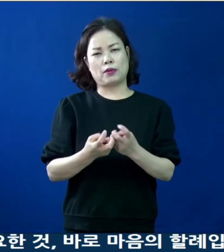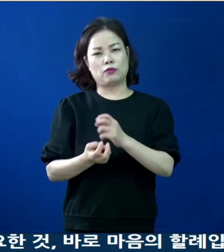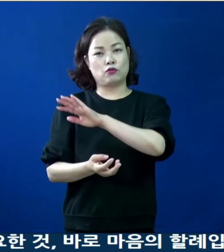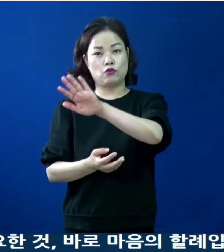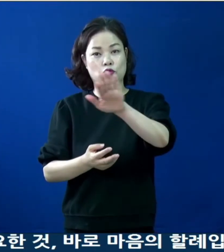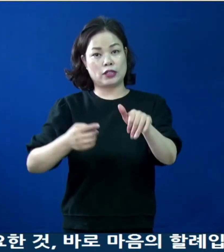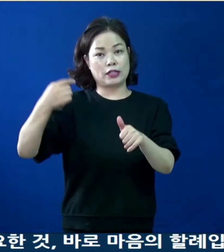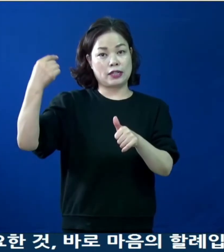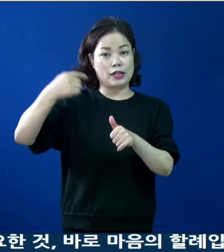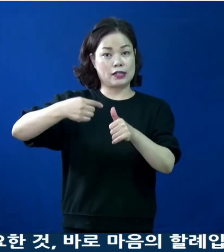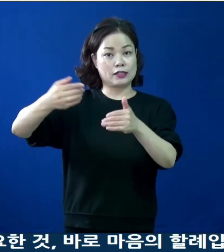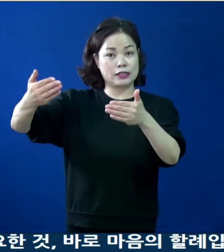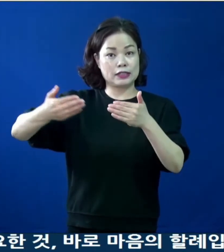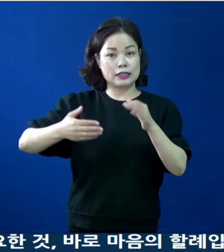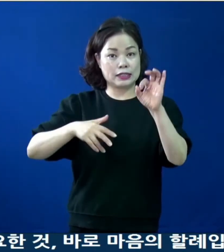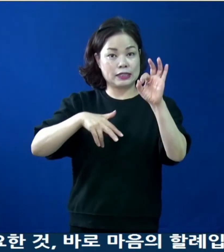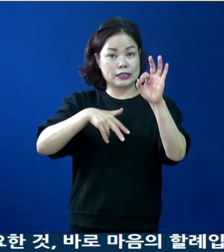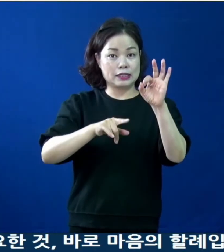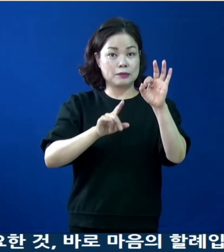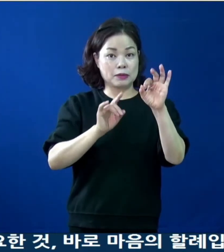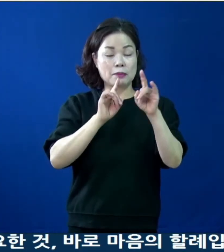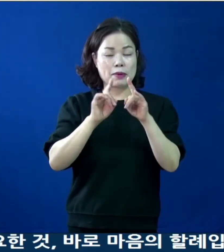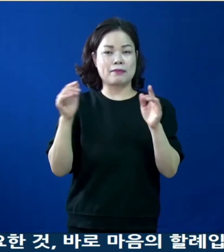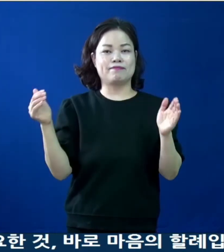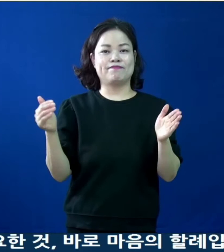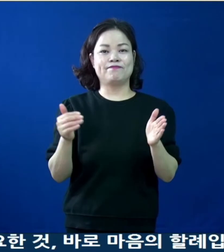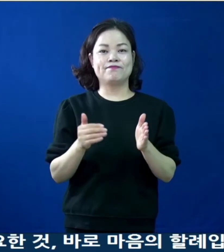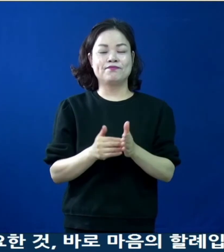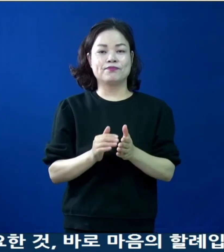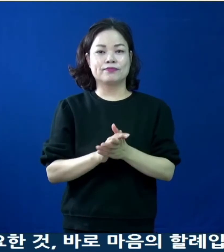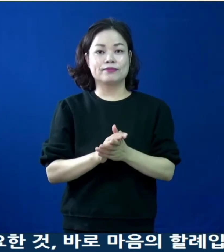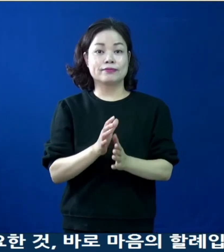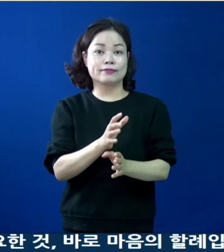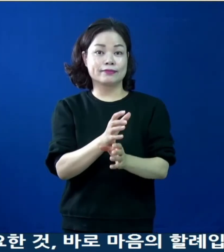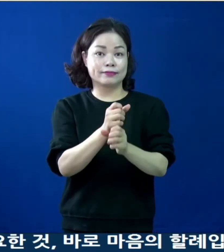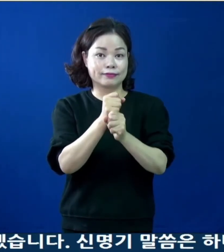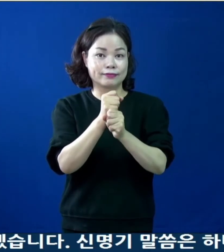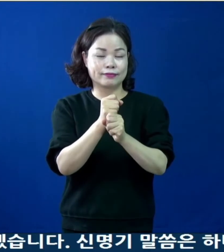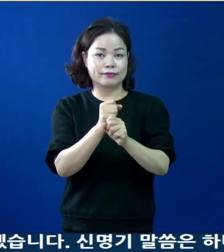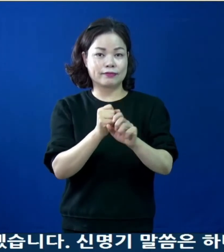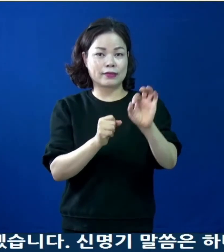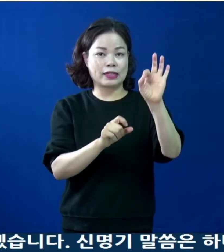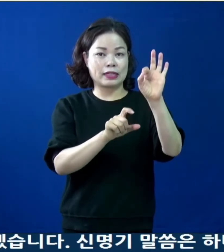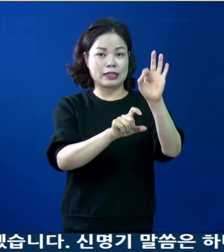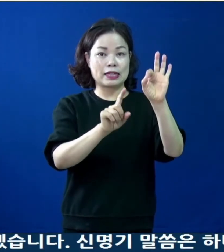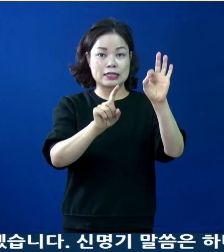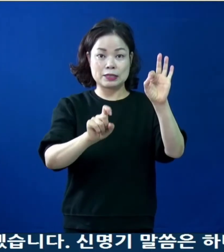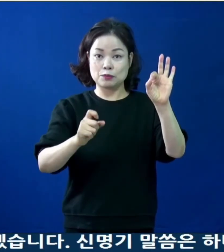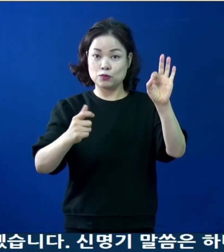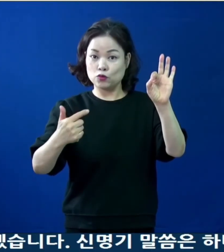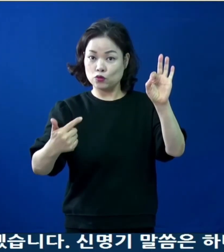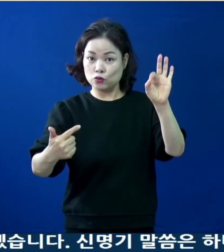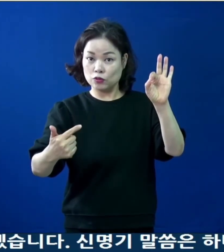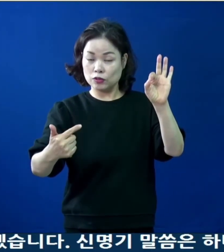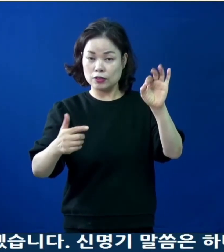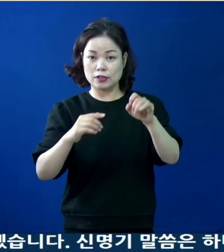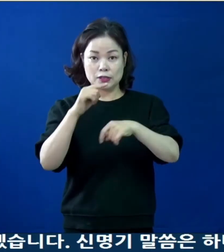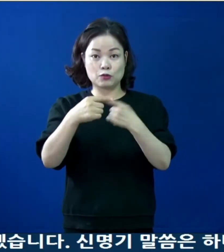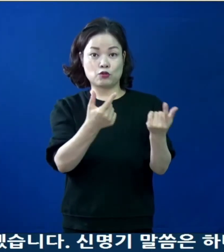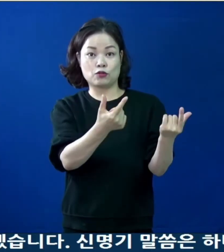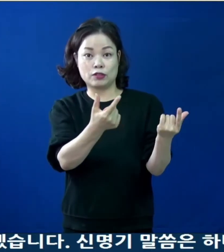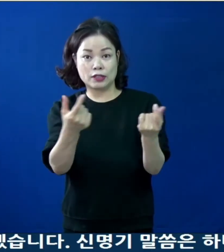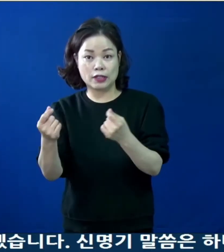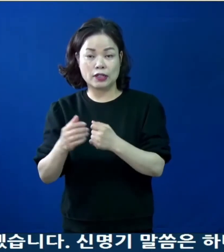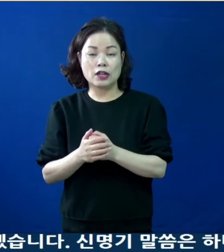가르쳐 주심으로 10장을 말씀을 마무리합니다. 그 핵심은 16절 말씀이죠. 16절 말씀을 같이